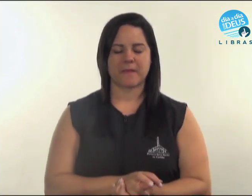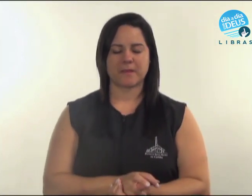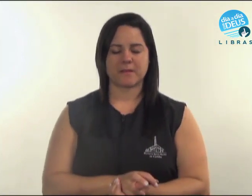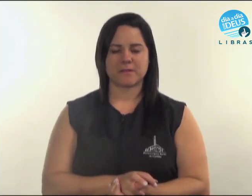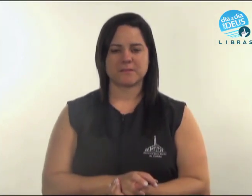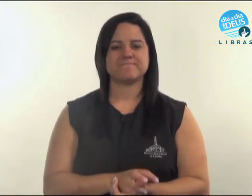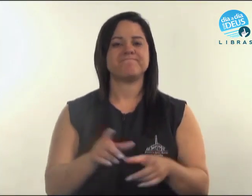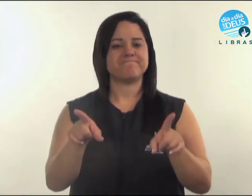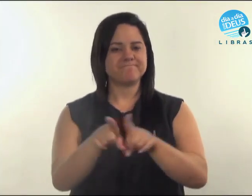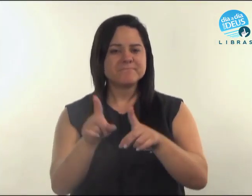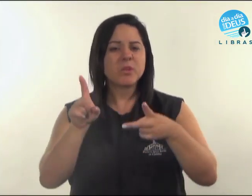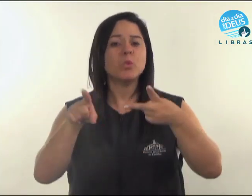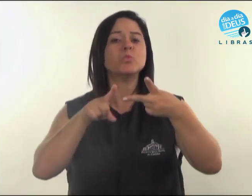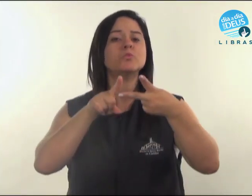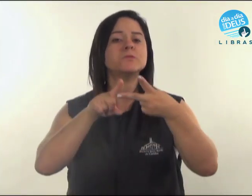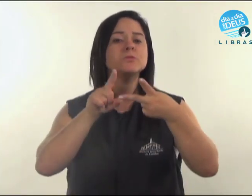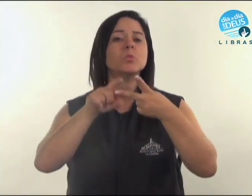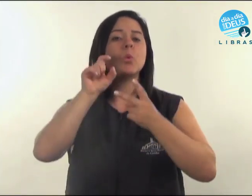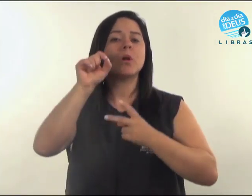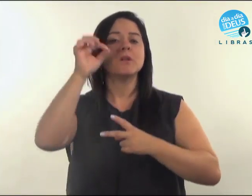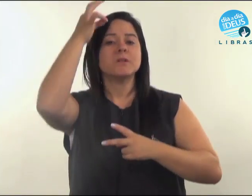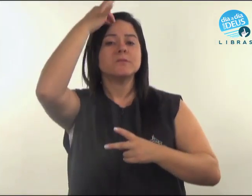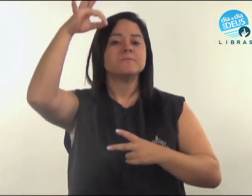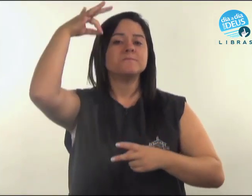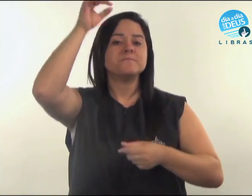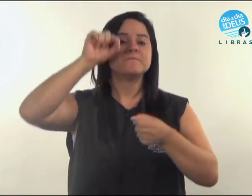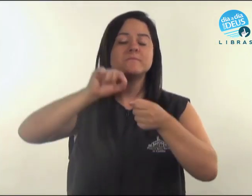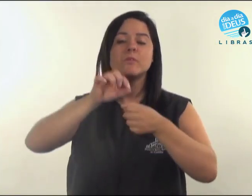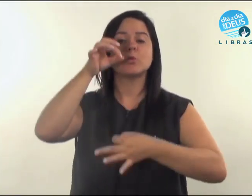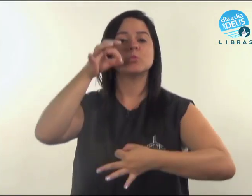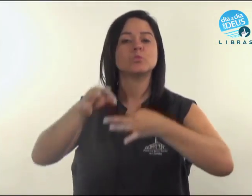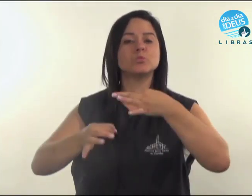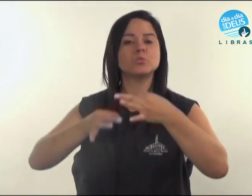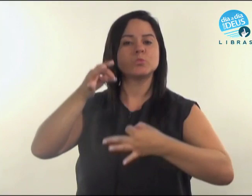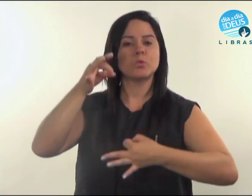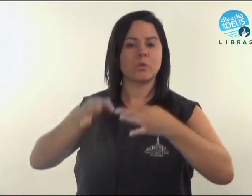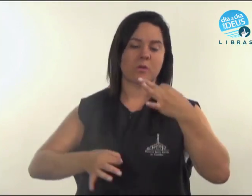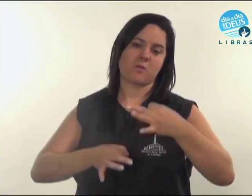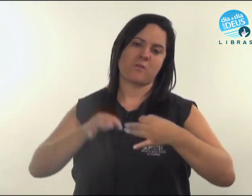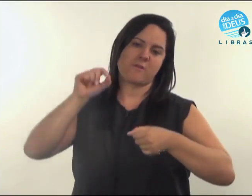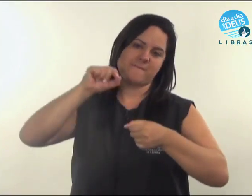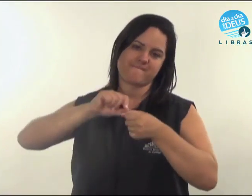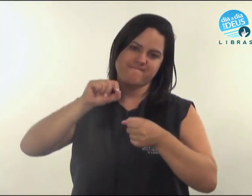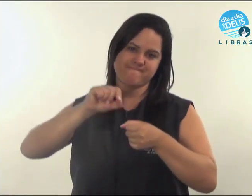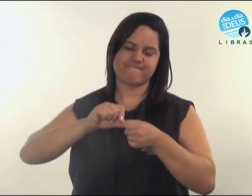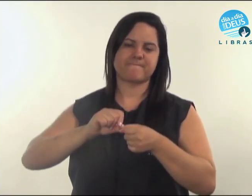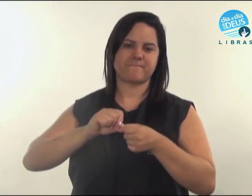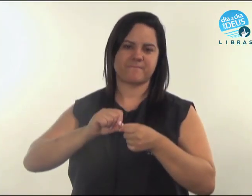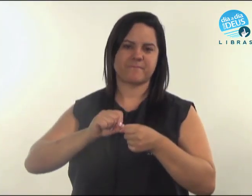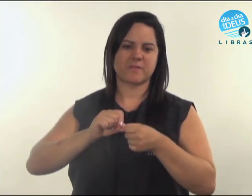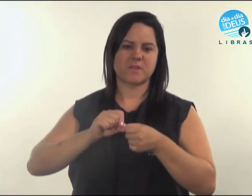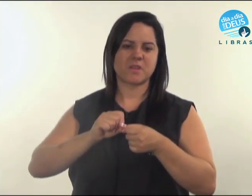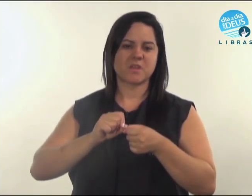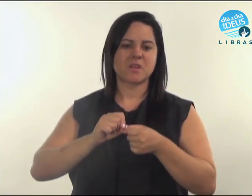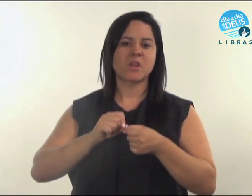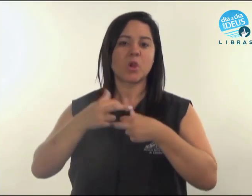fez foi forte demais. Ele julgou a sua casa e fez com que o seu juízo